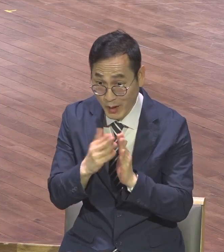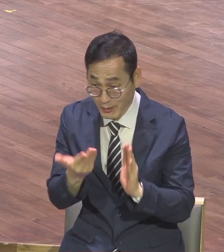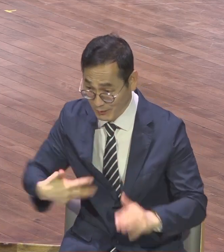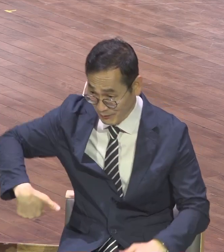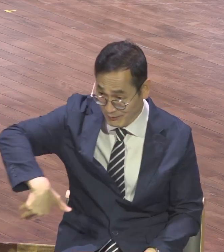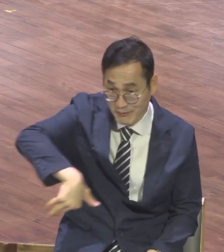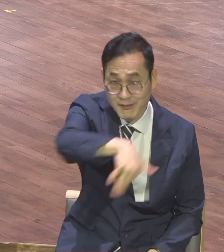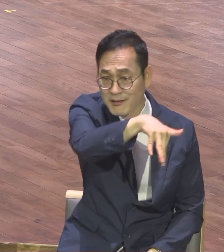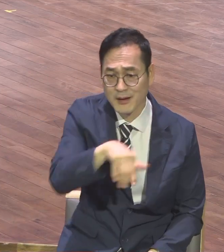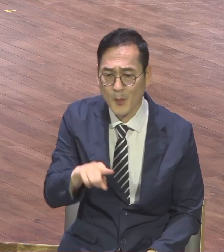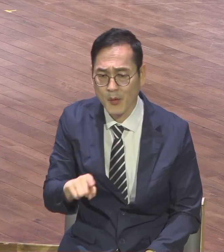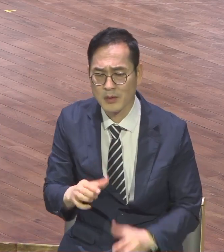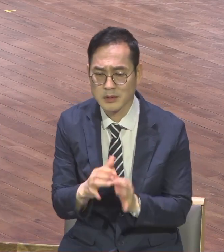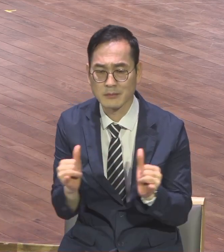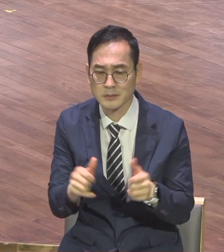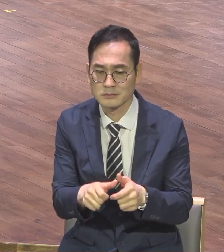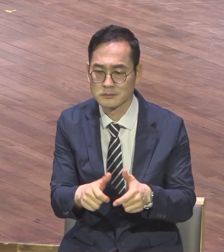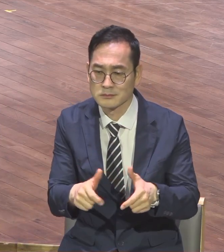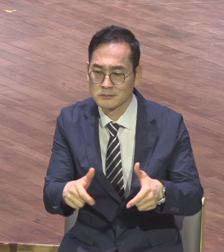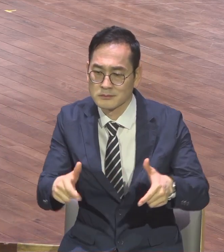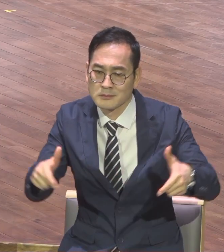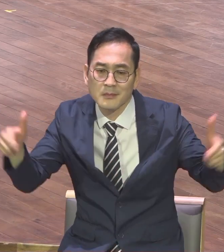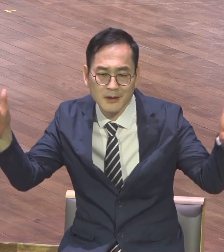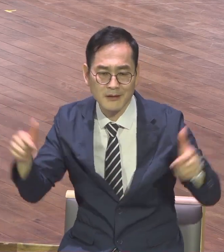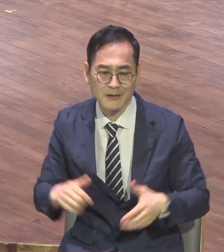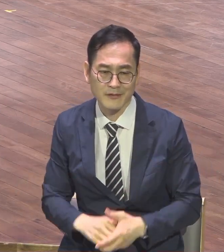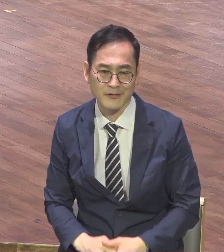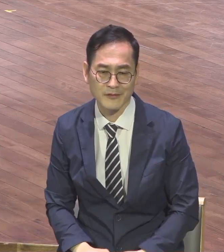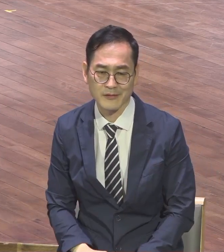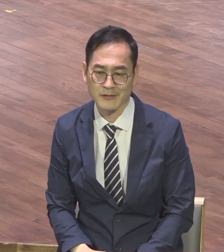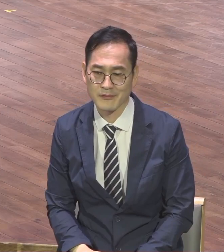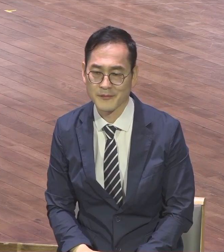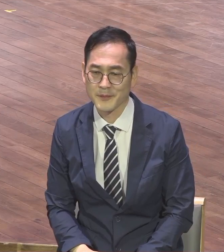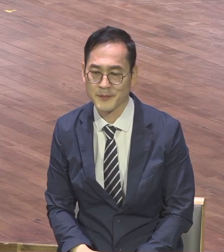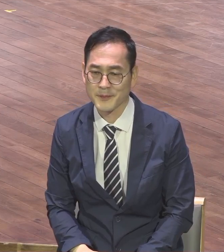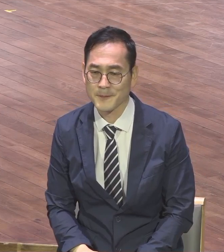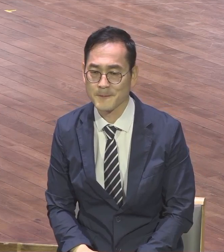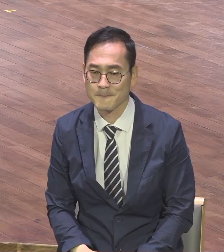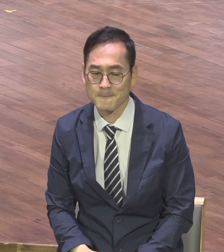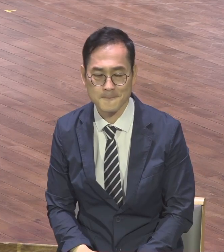얼마나 랩런더들이 난리입니까? 아이들. 아 심지어 어른들이